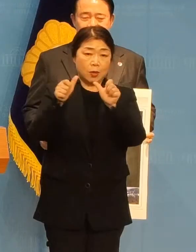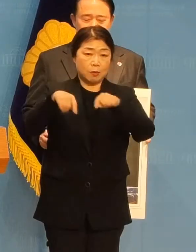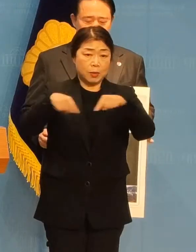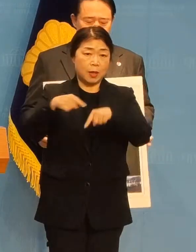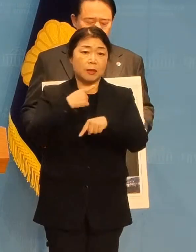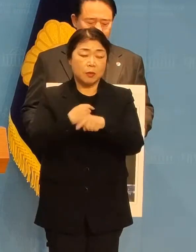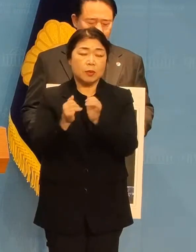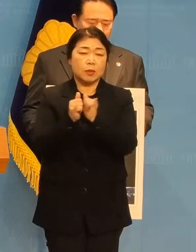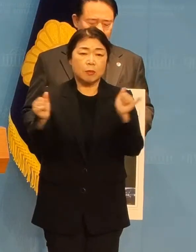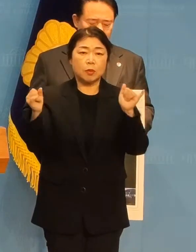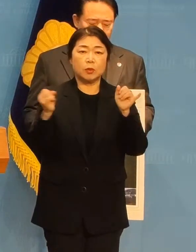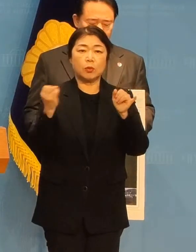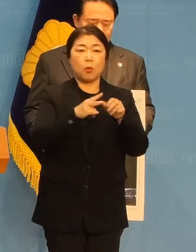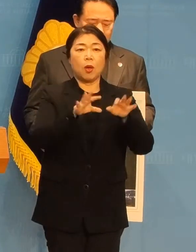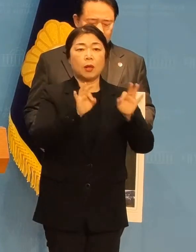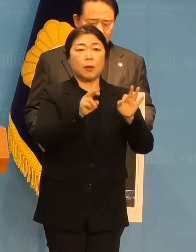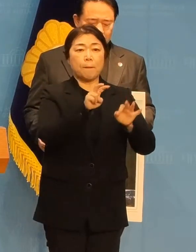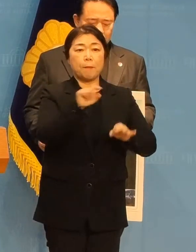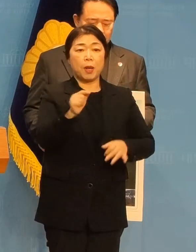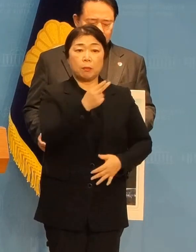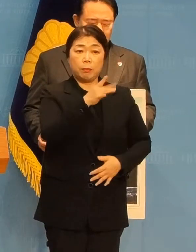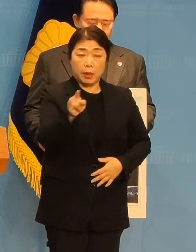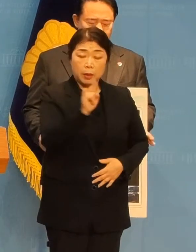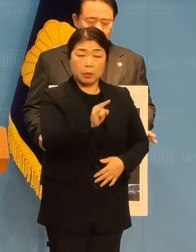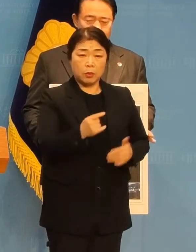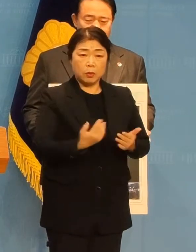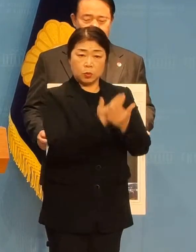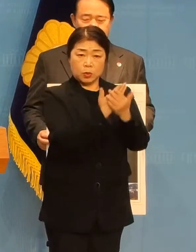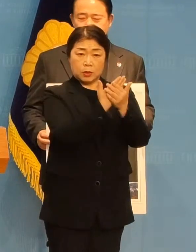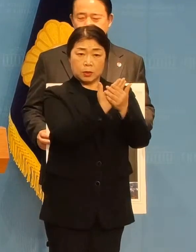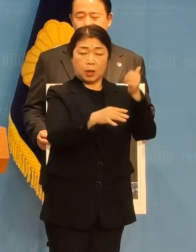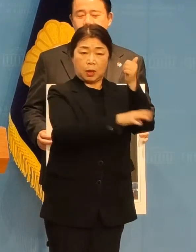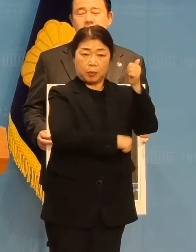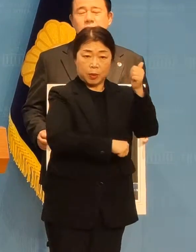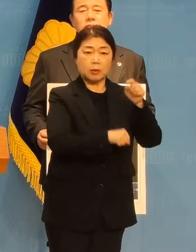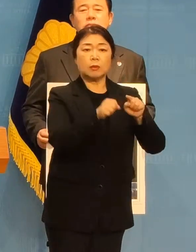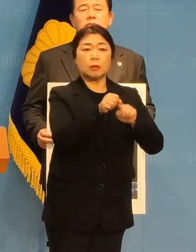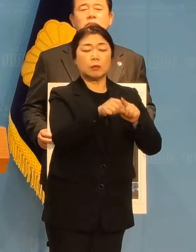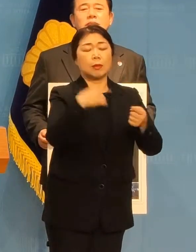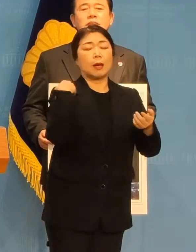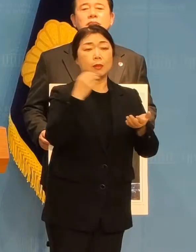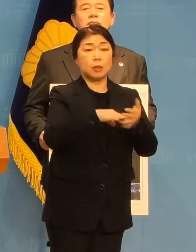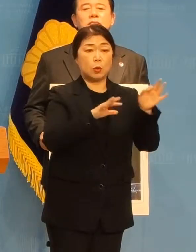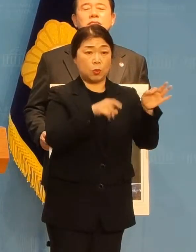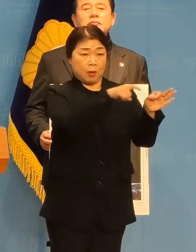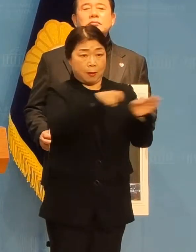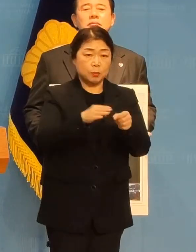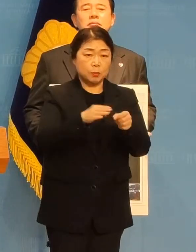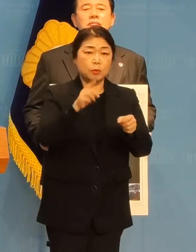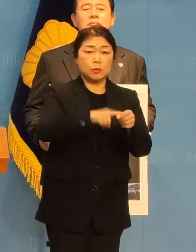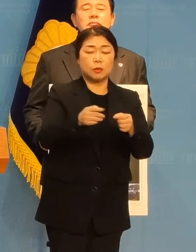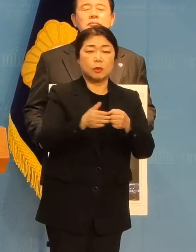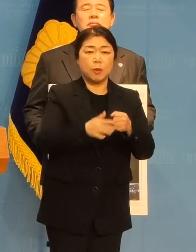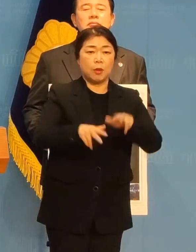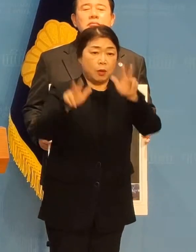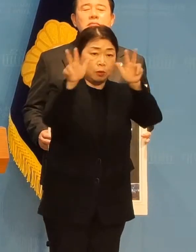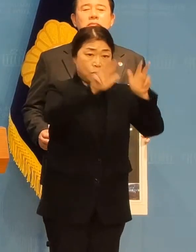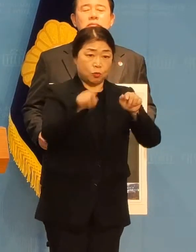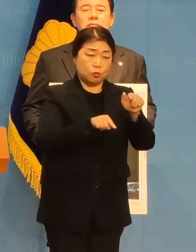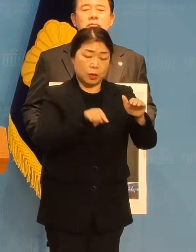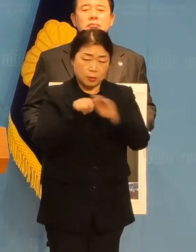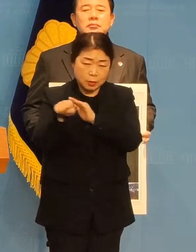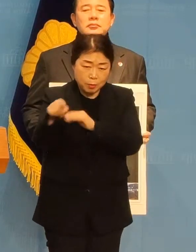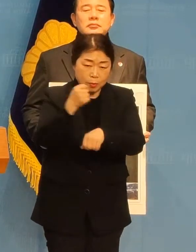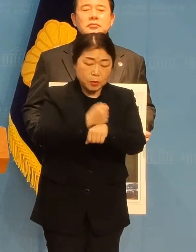범죄자들에 의해 조직적으로 저질러진 최대 개발 비리 범죄 수익을 환수하기 위해 전국을 돌며 국민들께